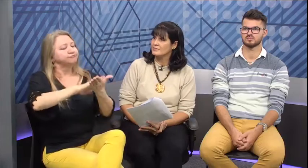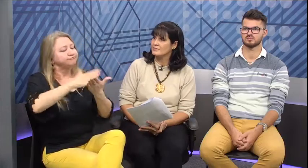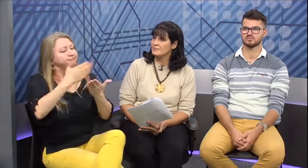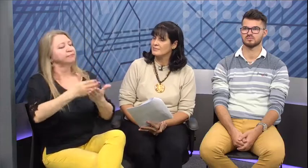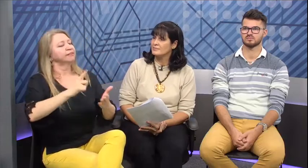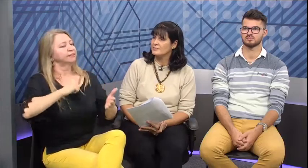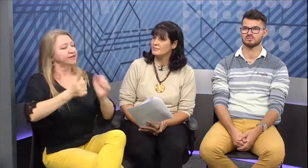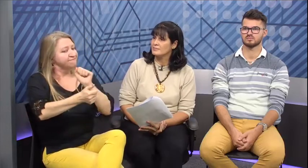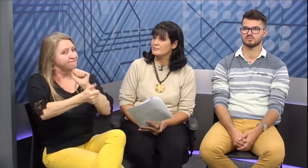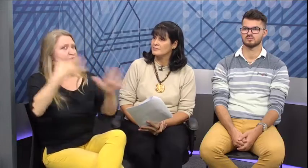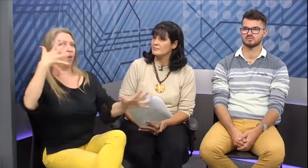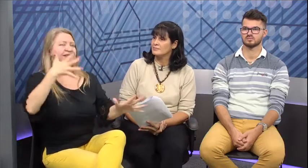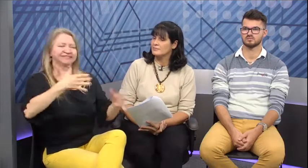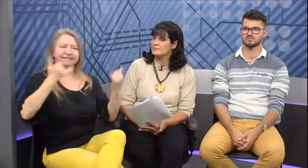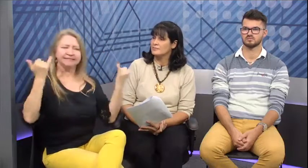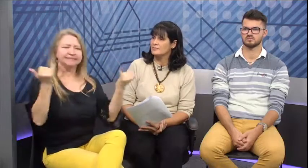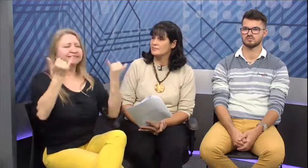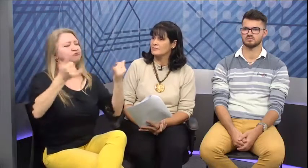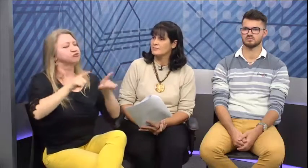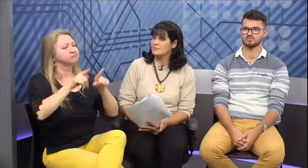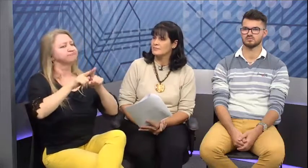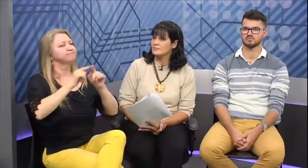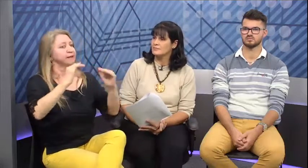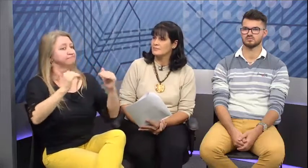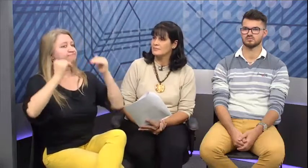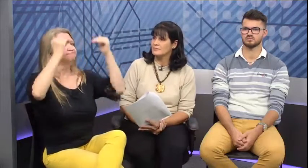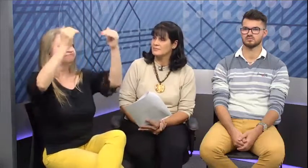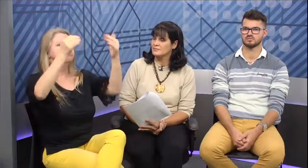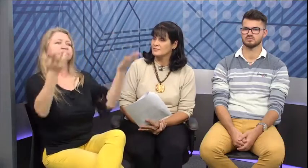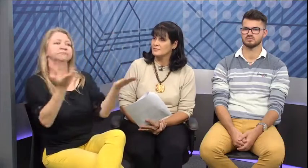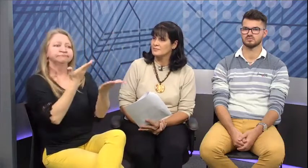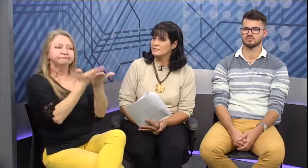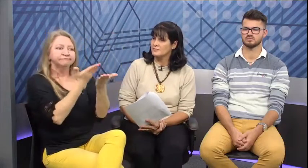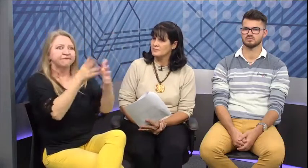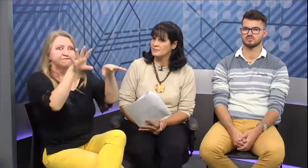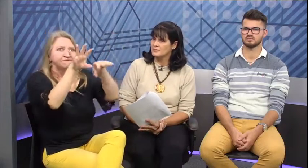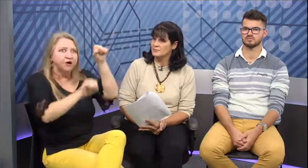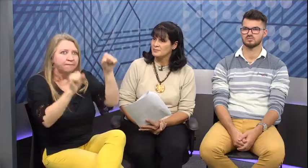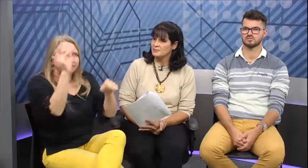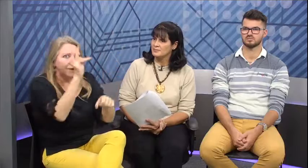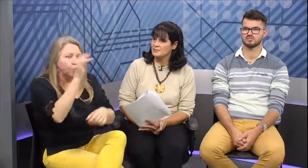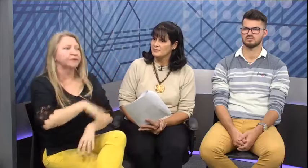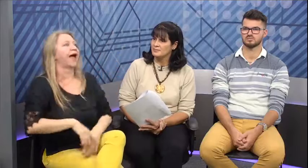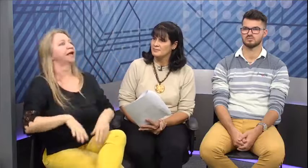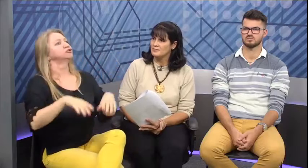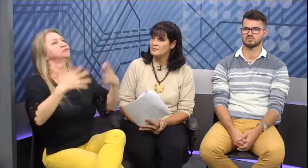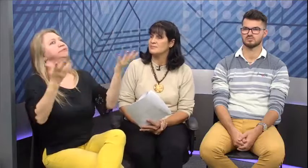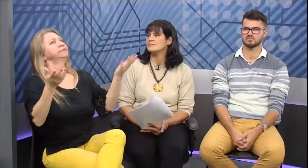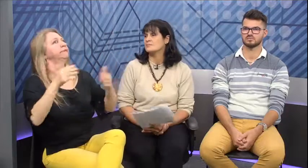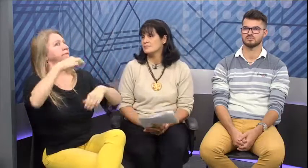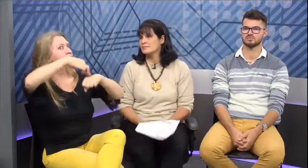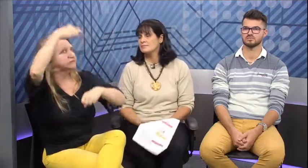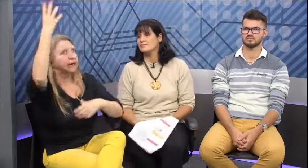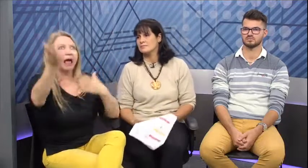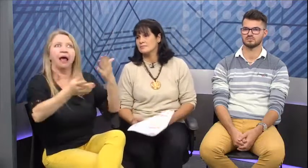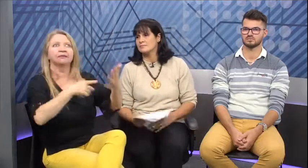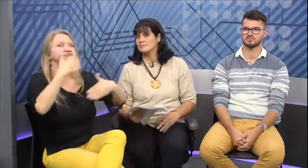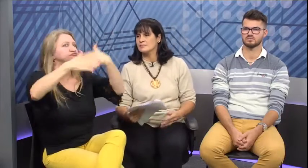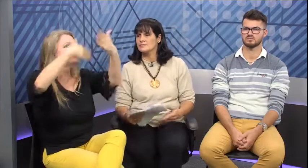surdo. Então, o intérprete precisa ter fluência para atuar, né? Formação também, ensino superior,